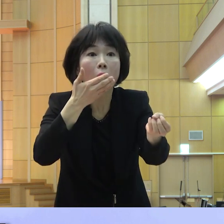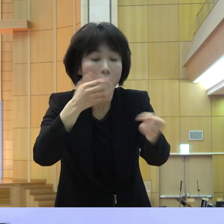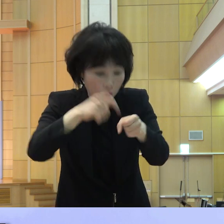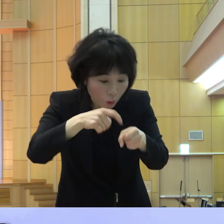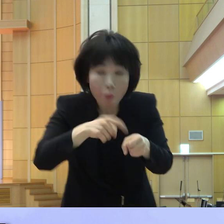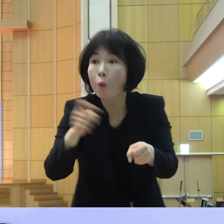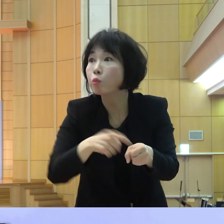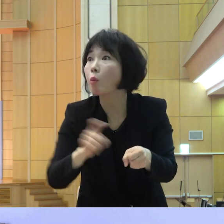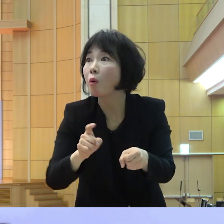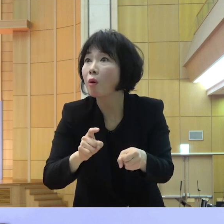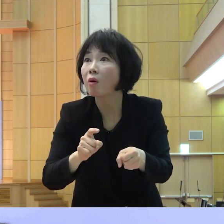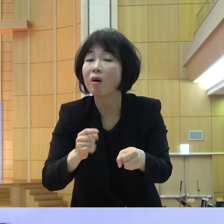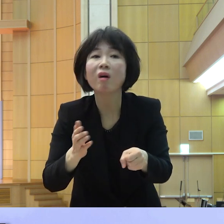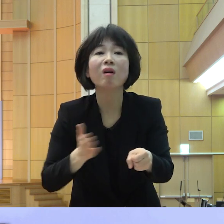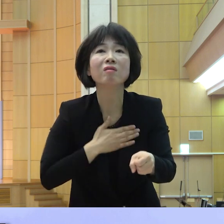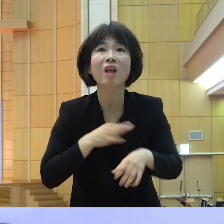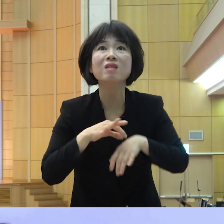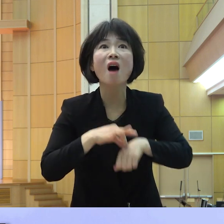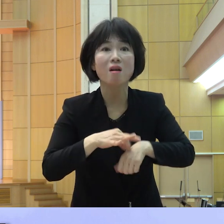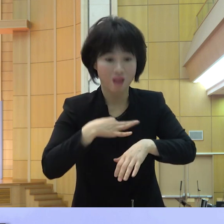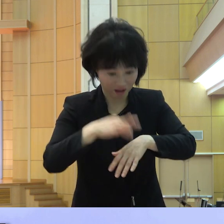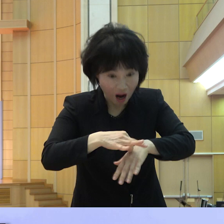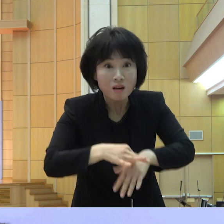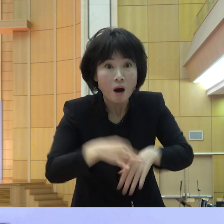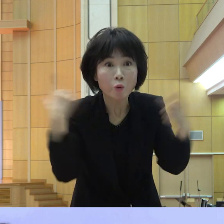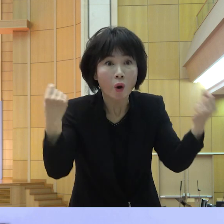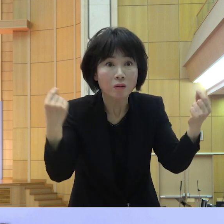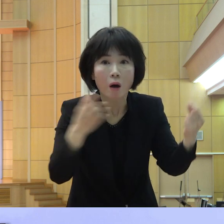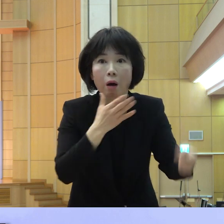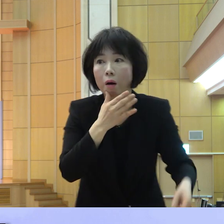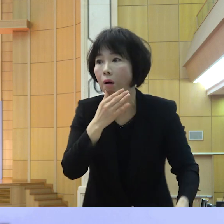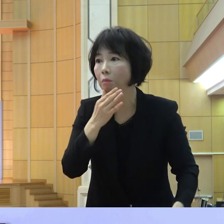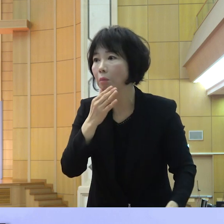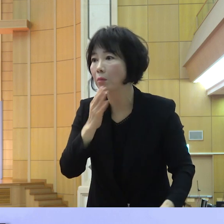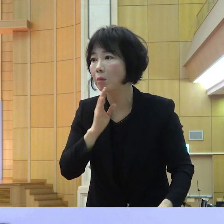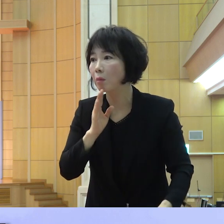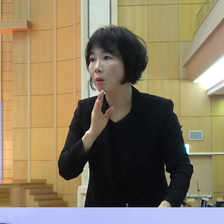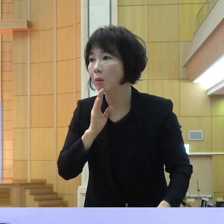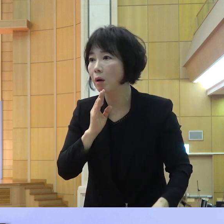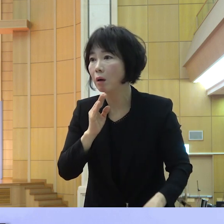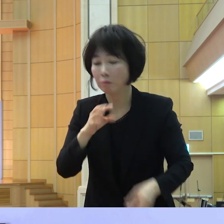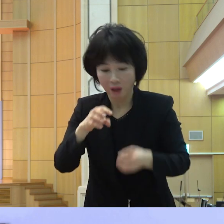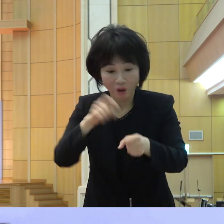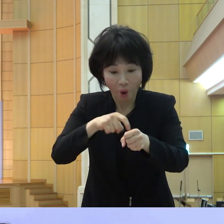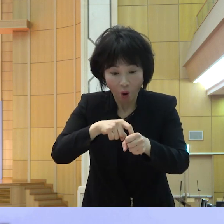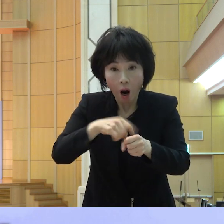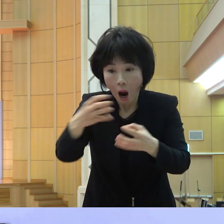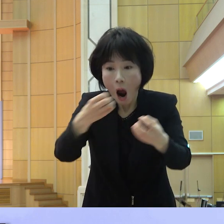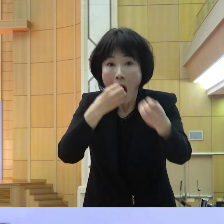걸 알고 받아 먹어라. 성찬식 하는 거죠. 저희가 먹을 때에